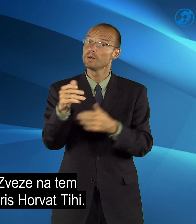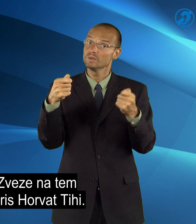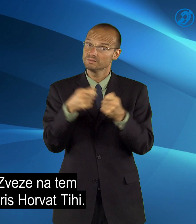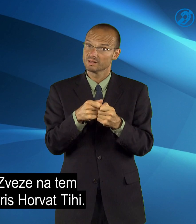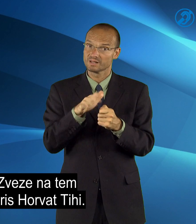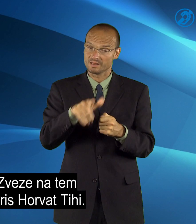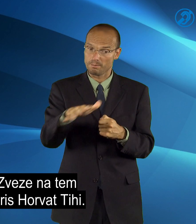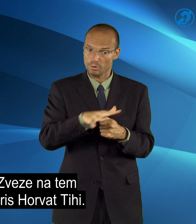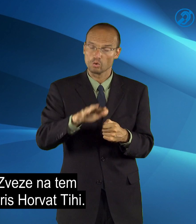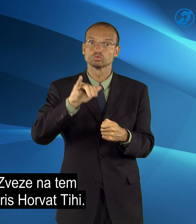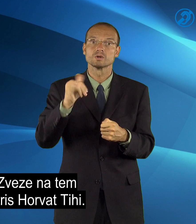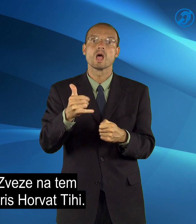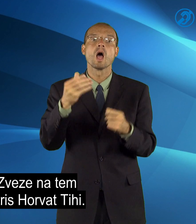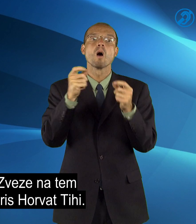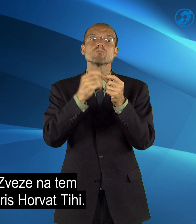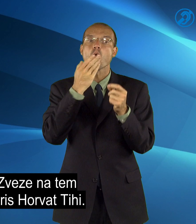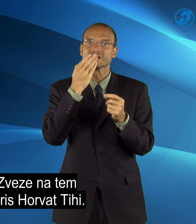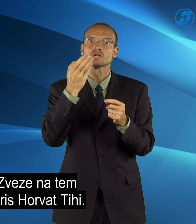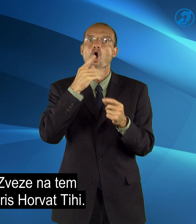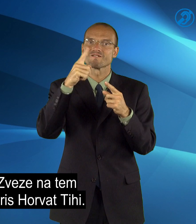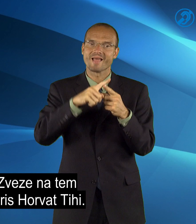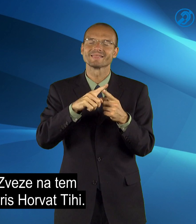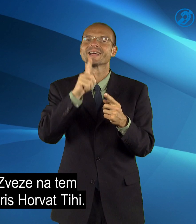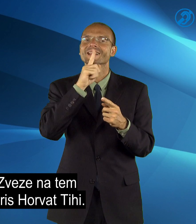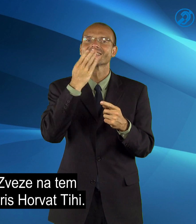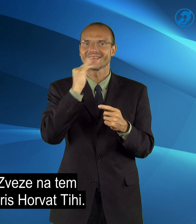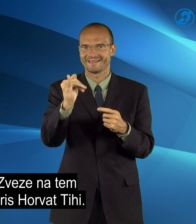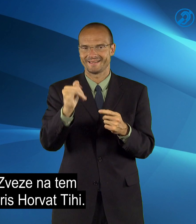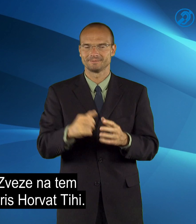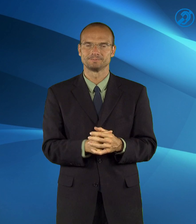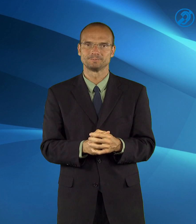Predstavnik zveze na tem področju je Boris Horvat Tihi.